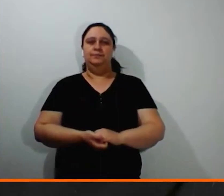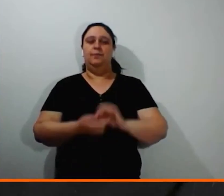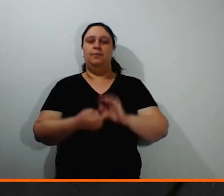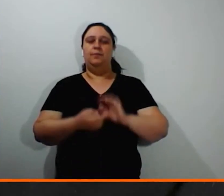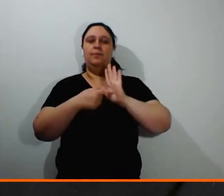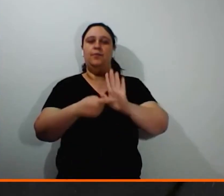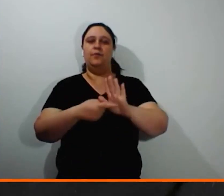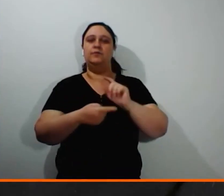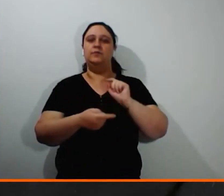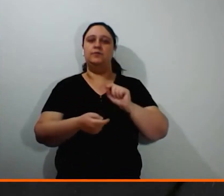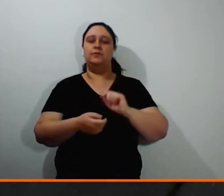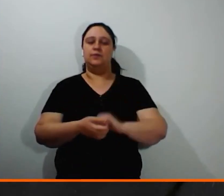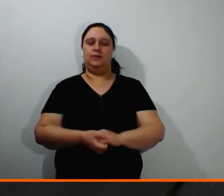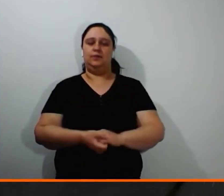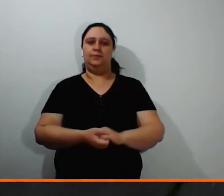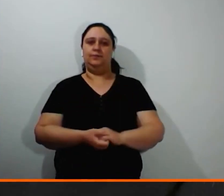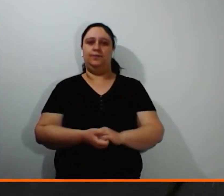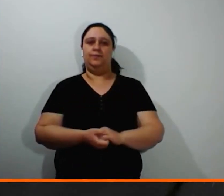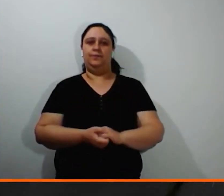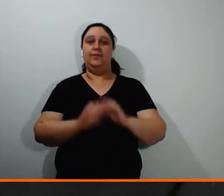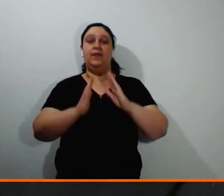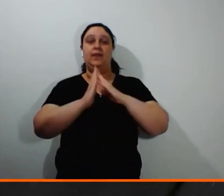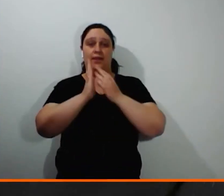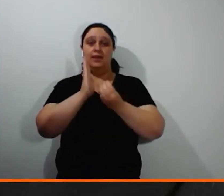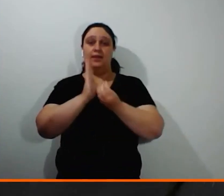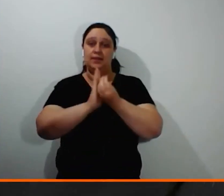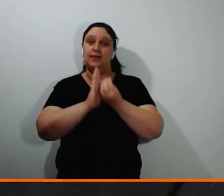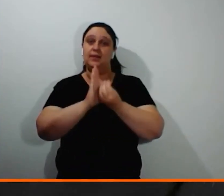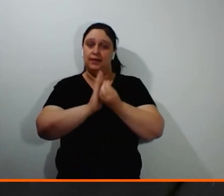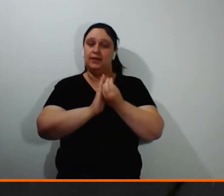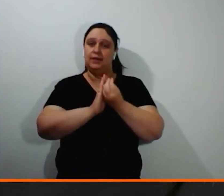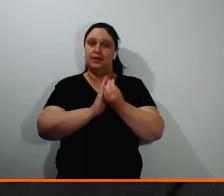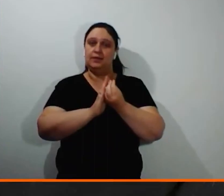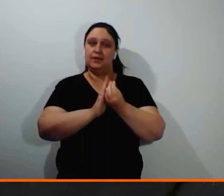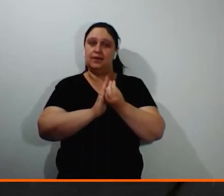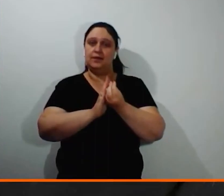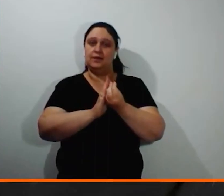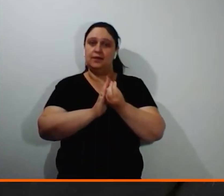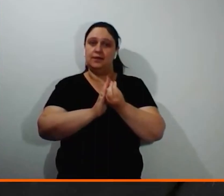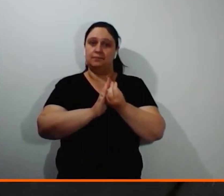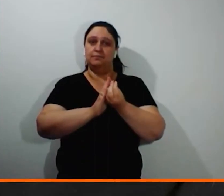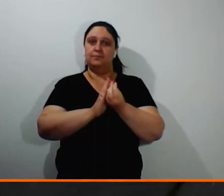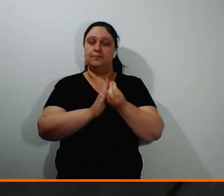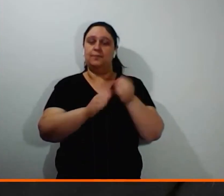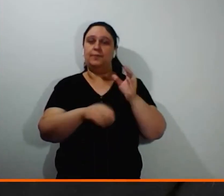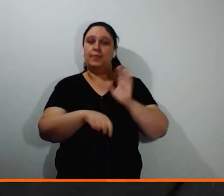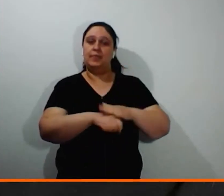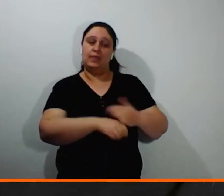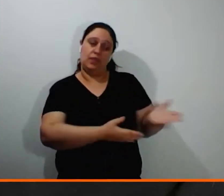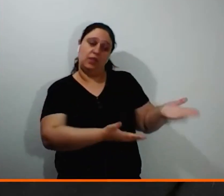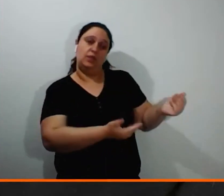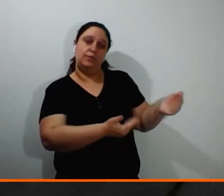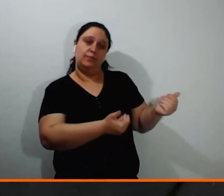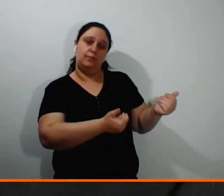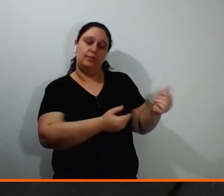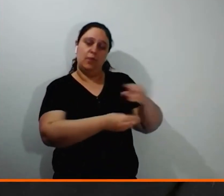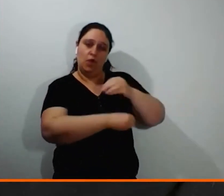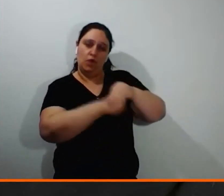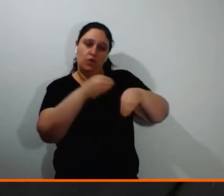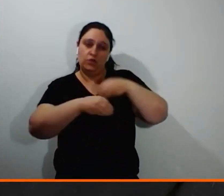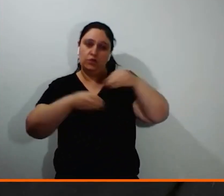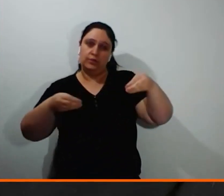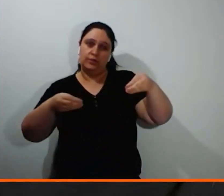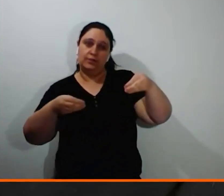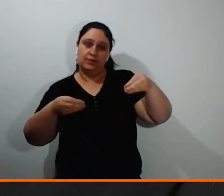igreja que produz os jovens como presente de Deus Pai para